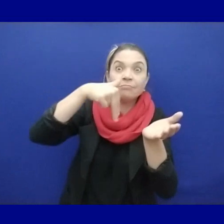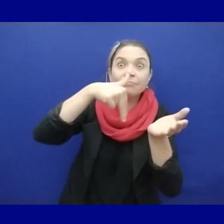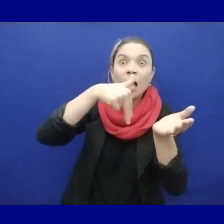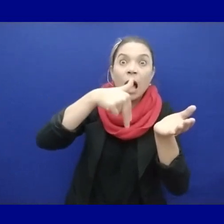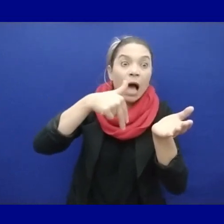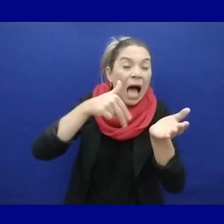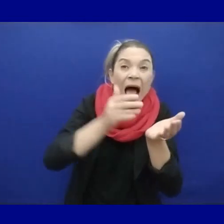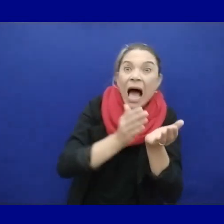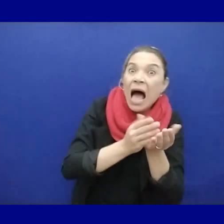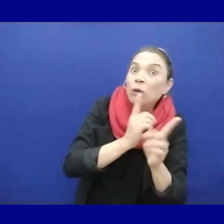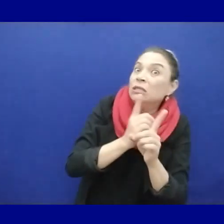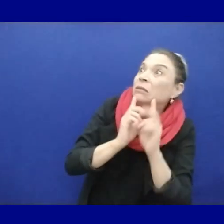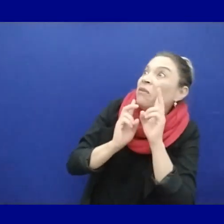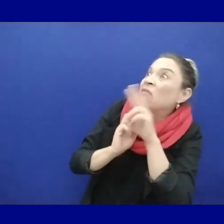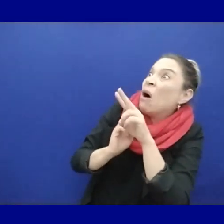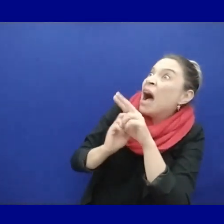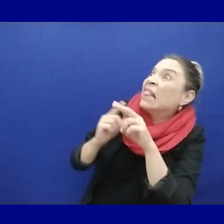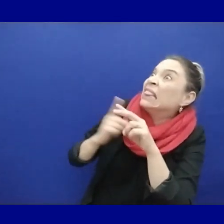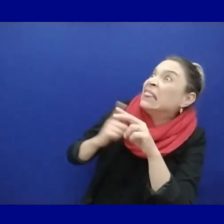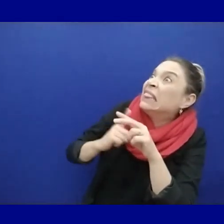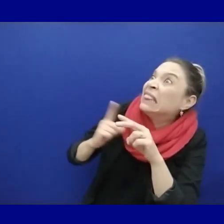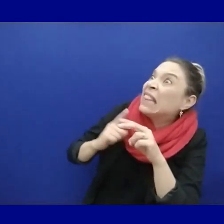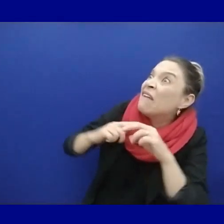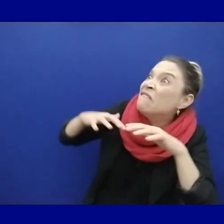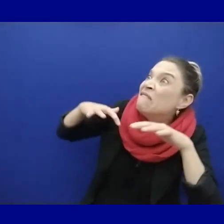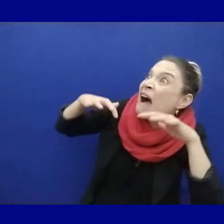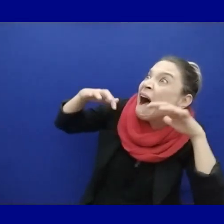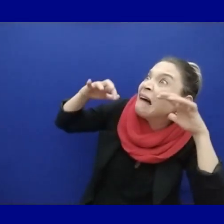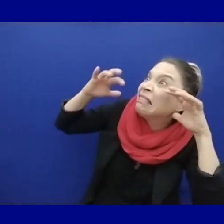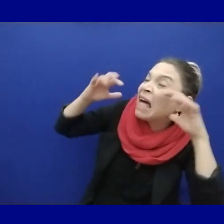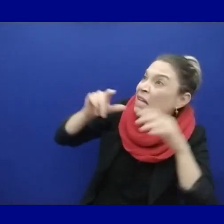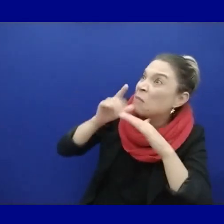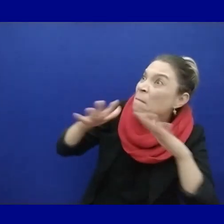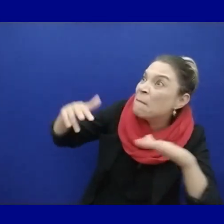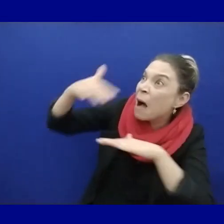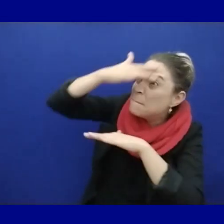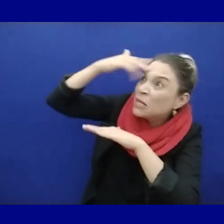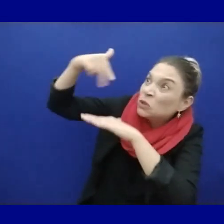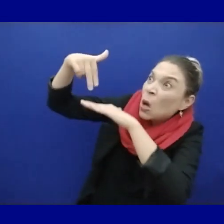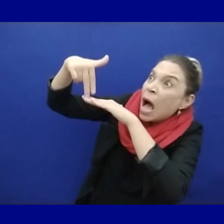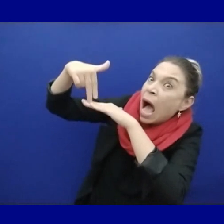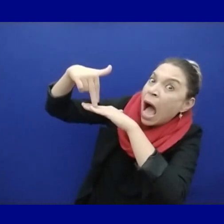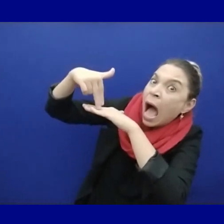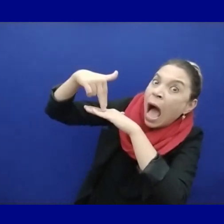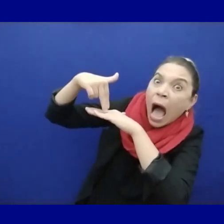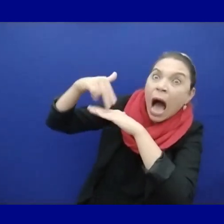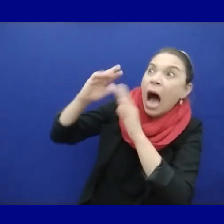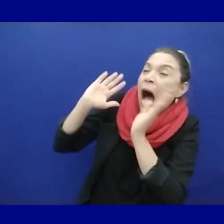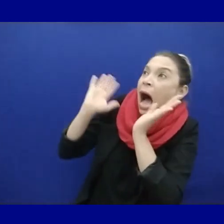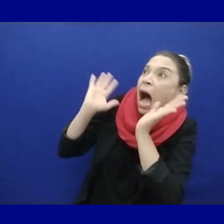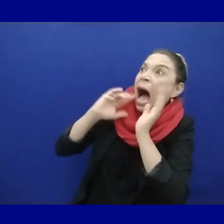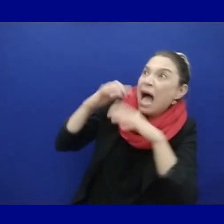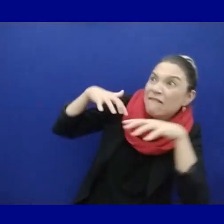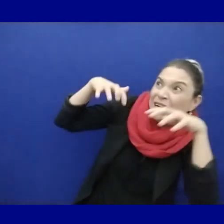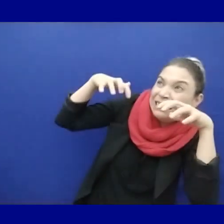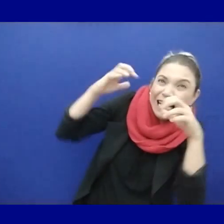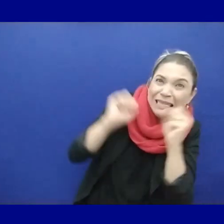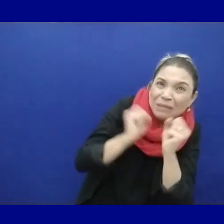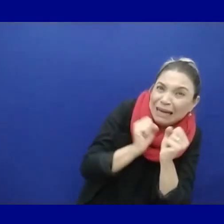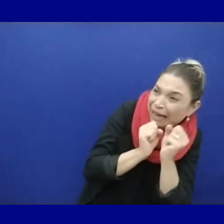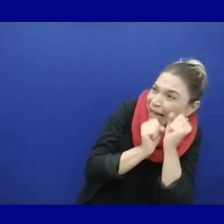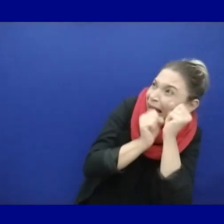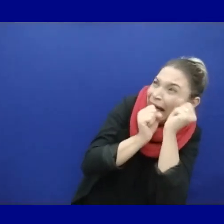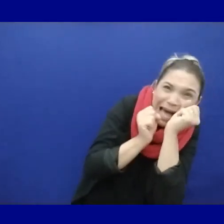ao verem-no andando sobre as águas, ficaram aterrados e exclamaram: é um fantasma!